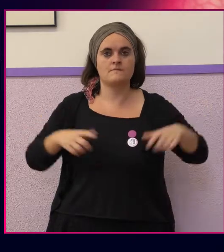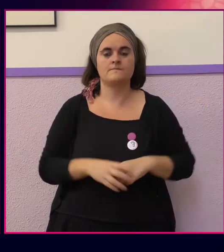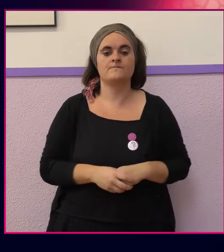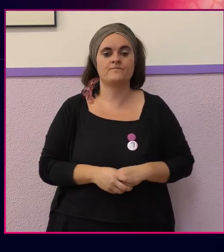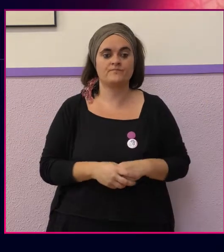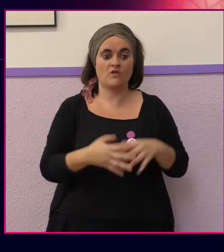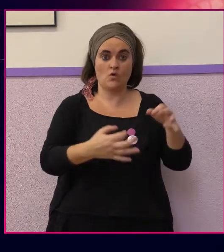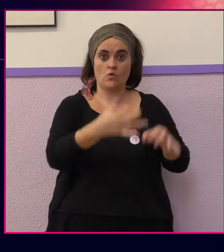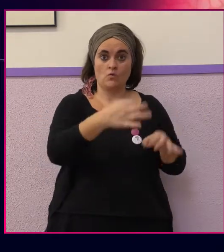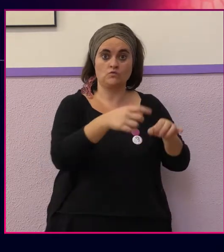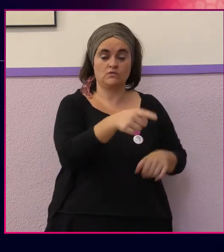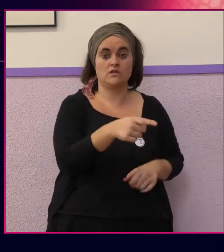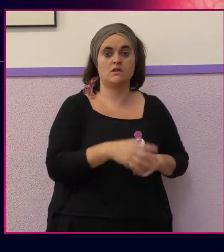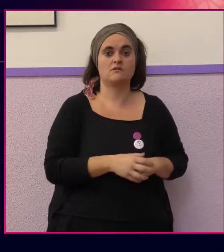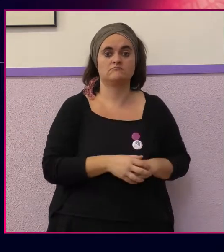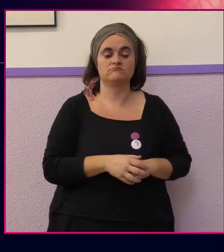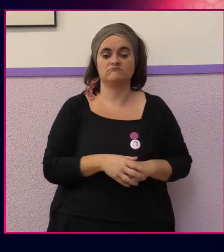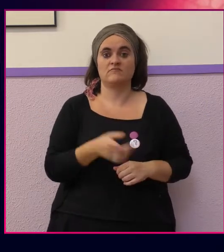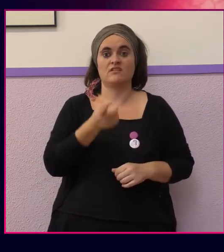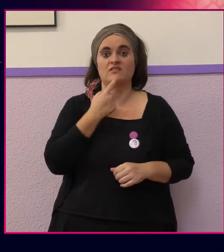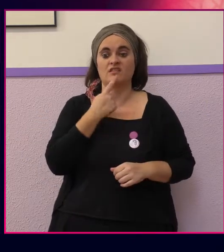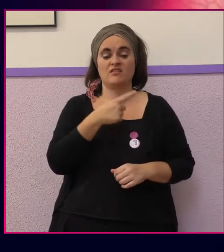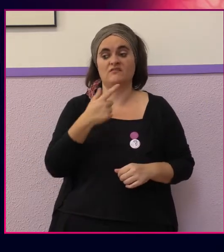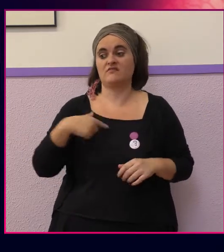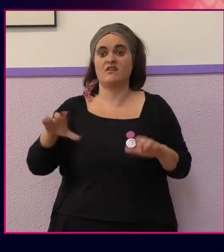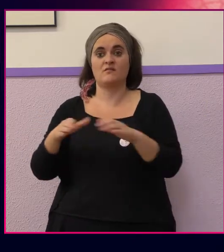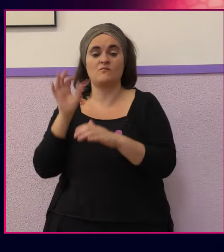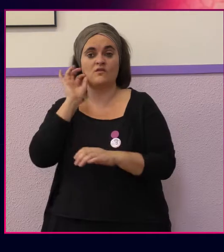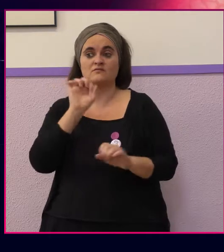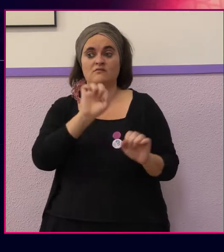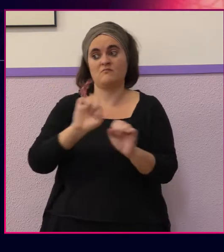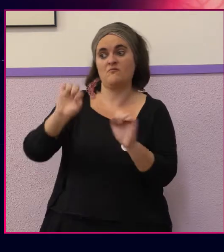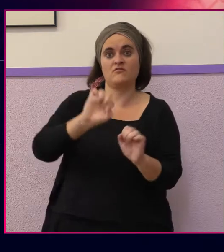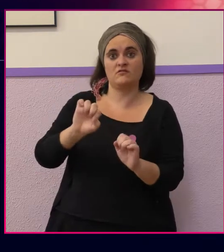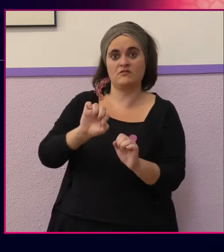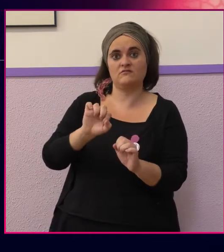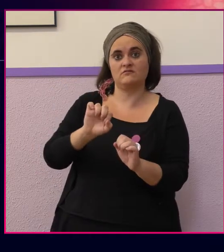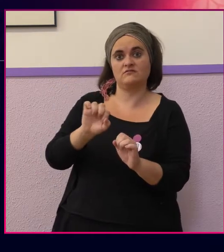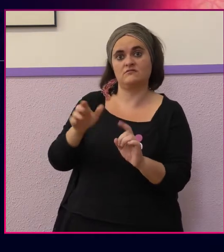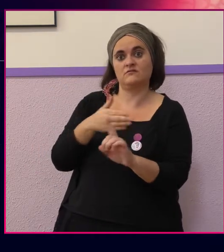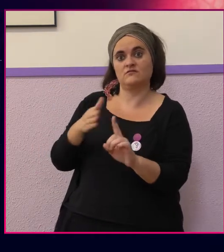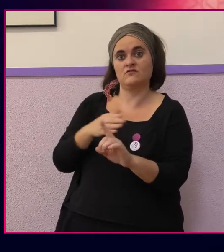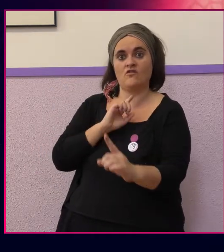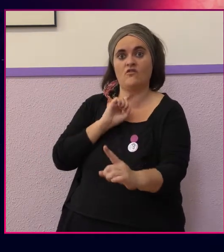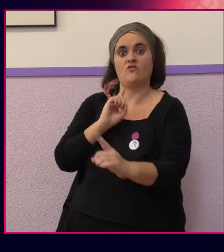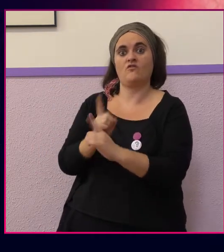Justiziak, ustez, gu babesten gaitu, eta indarkeria matxistari kontra egiten dio,